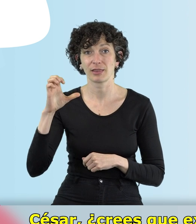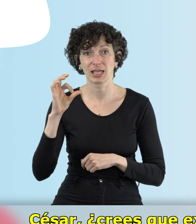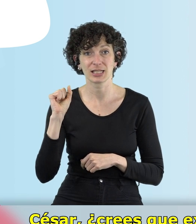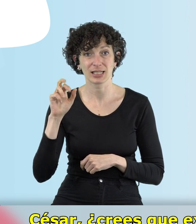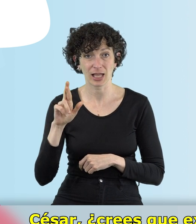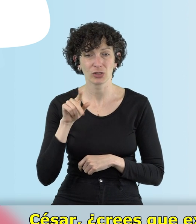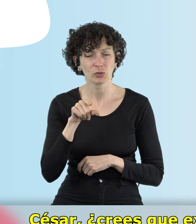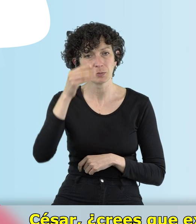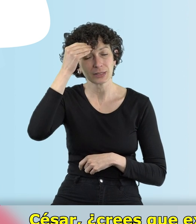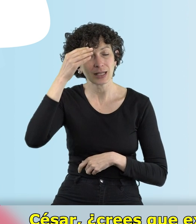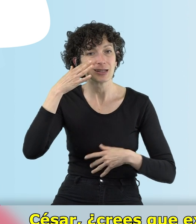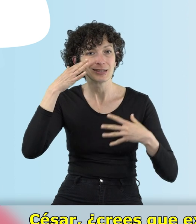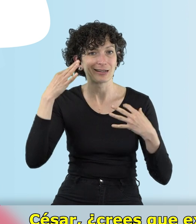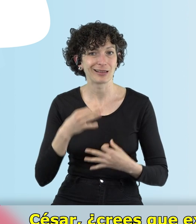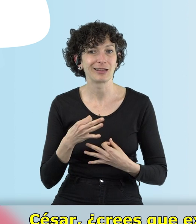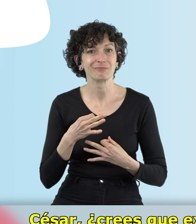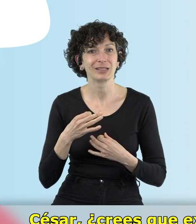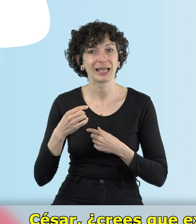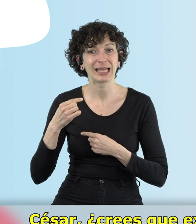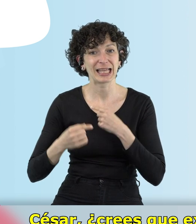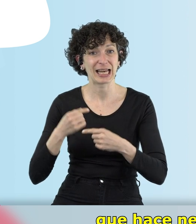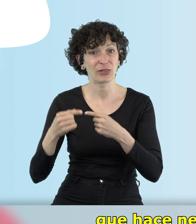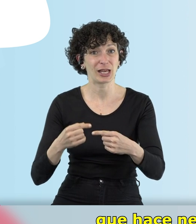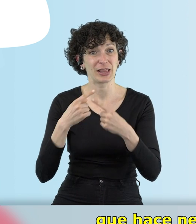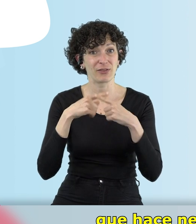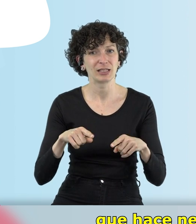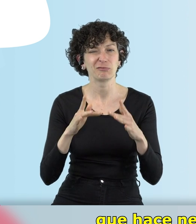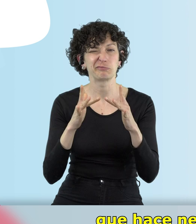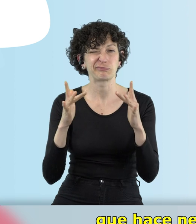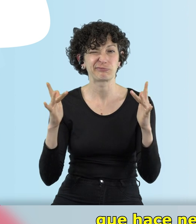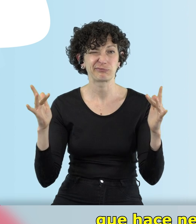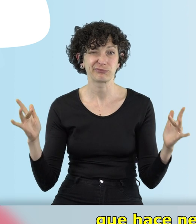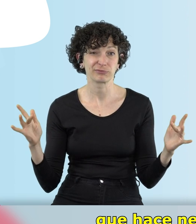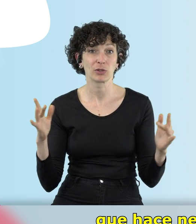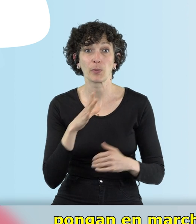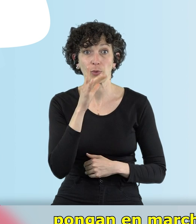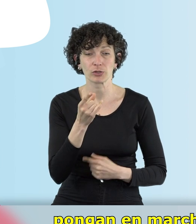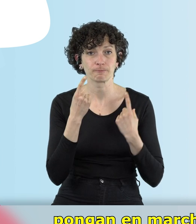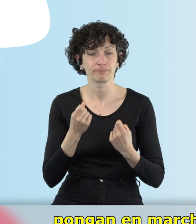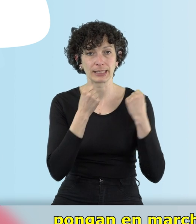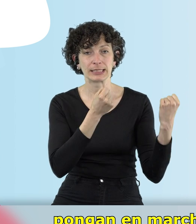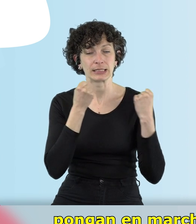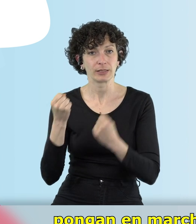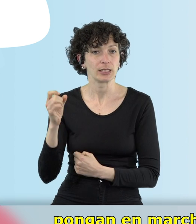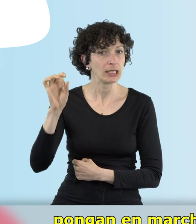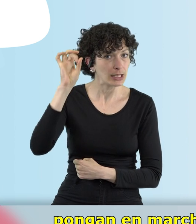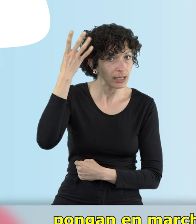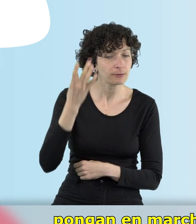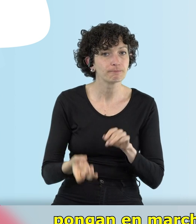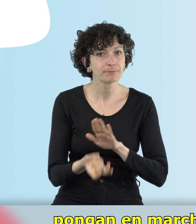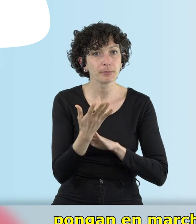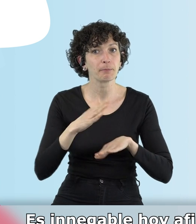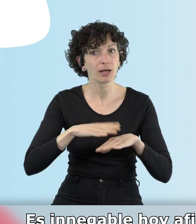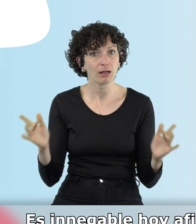César, ¿crees que existe realmente un distanciamiento generacional que hace necesario que las instituciones pongan en marcha iniciativas